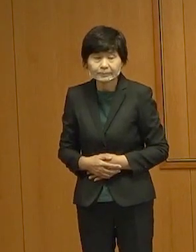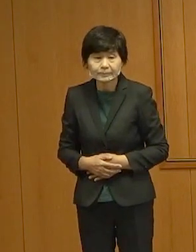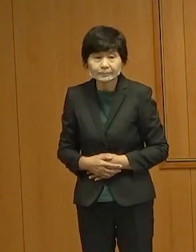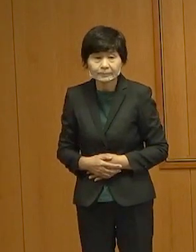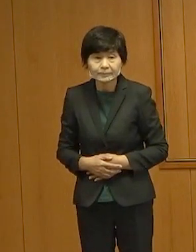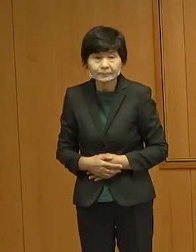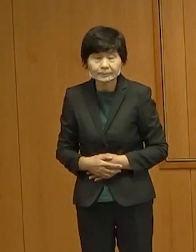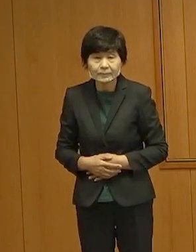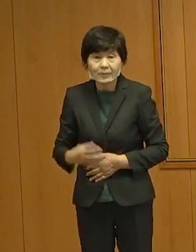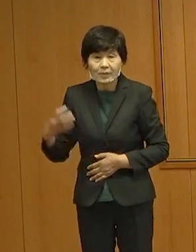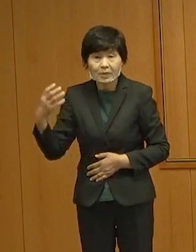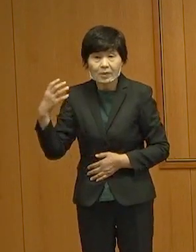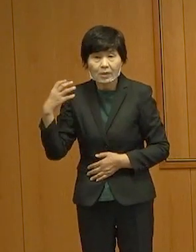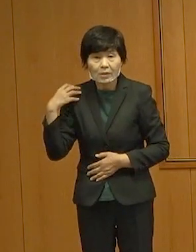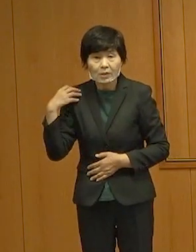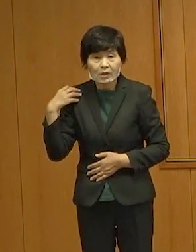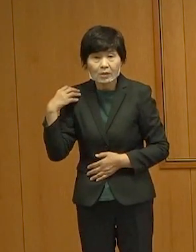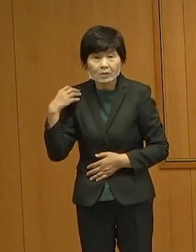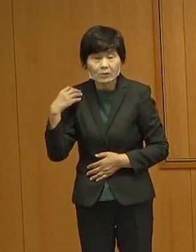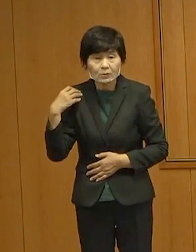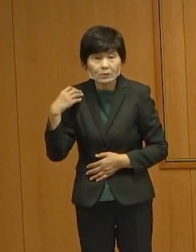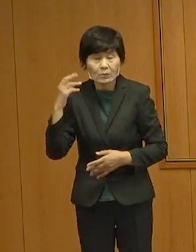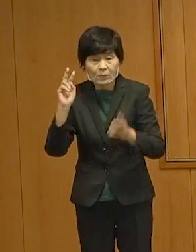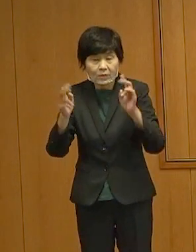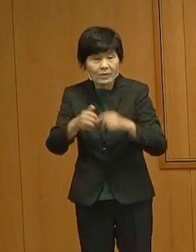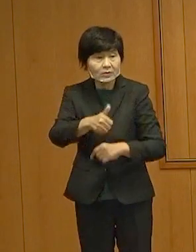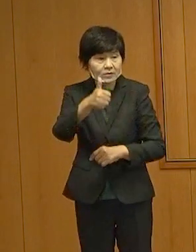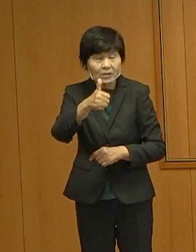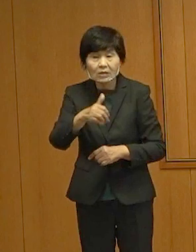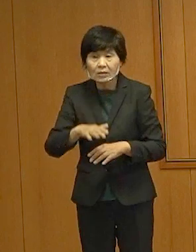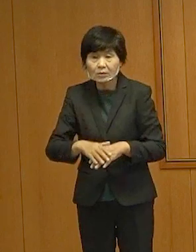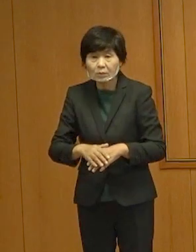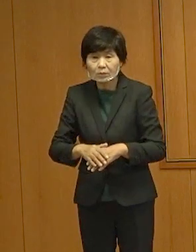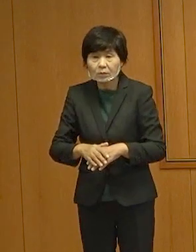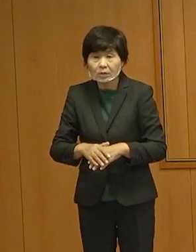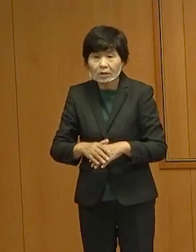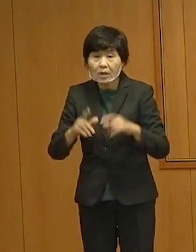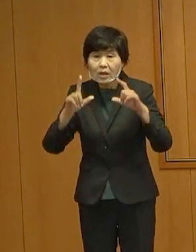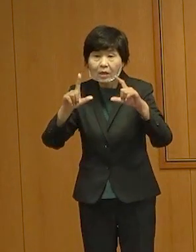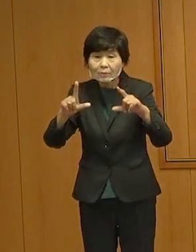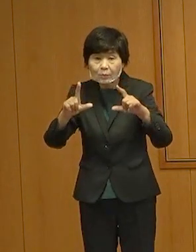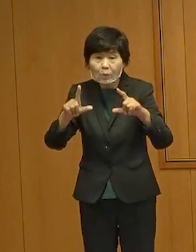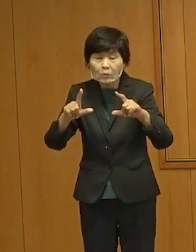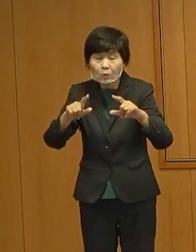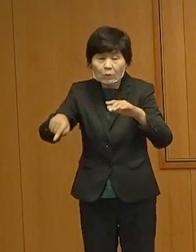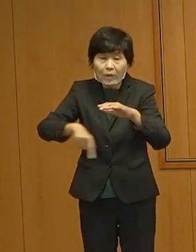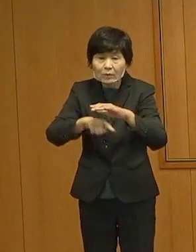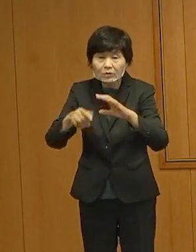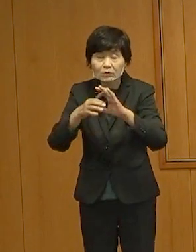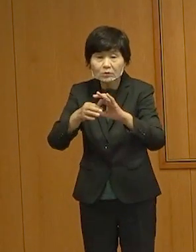その他、発表事項については特段ないでしょうか？